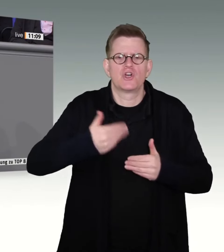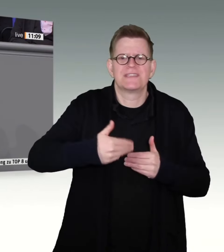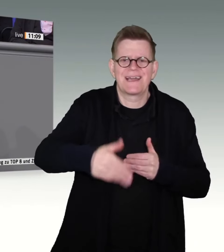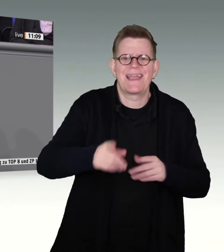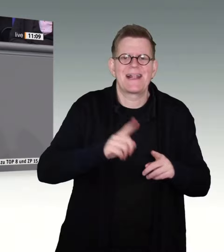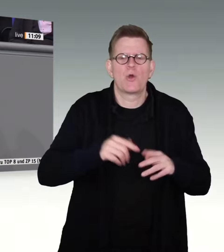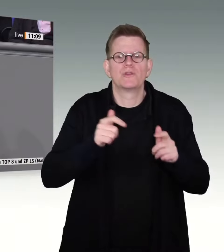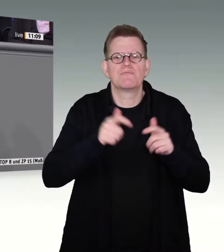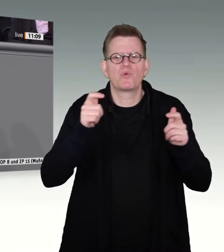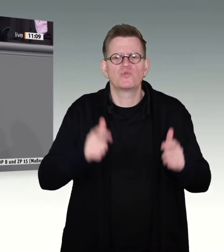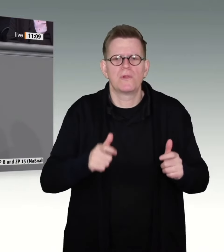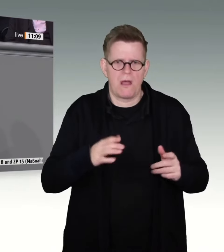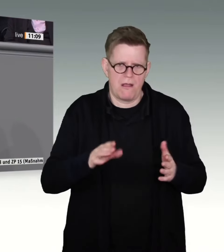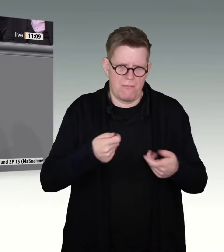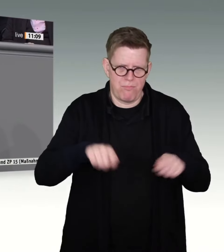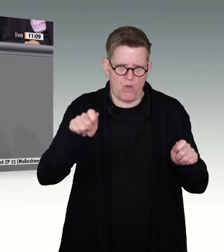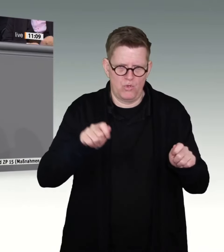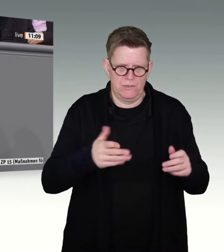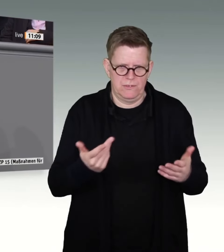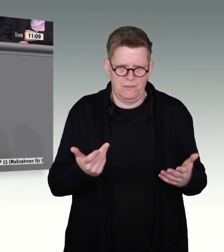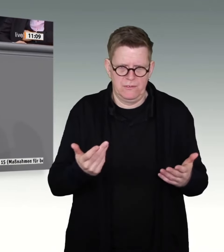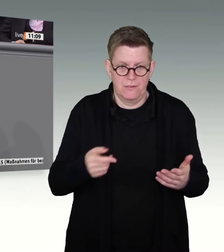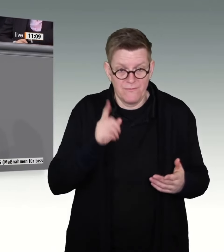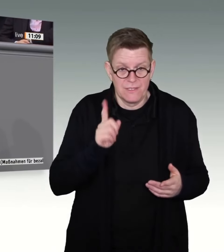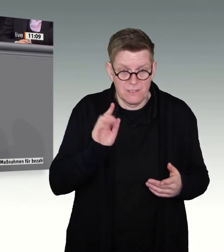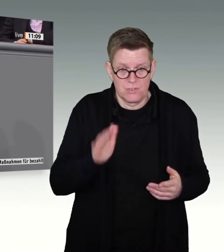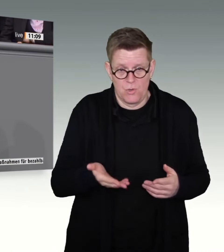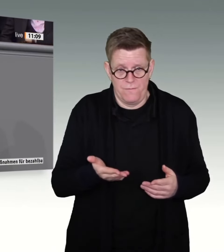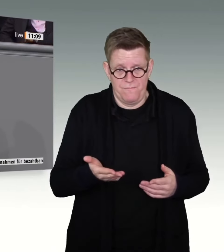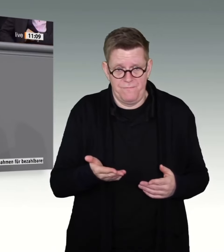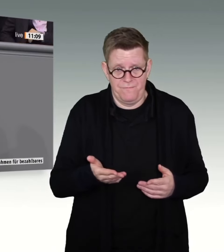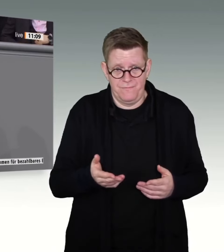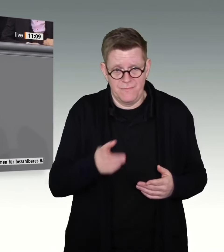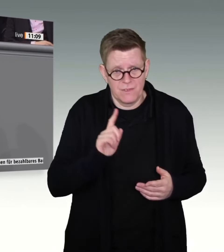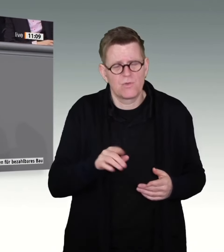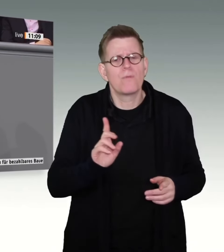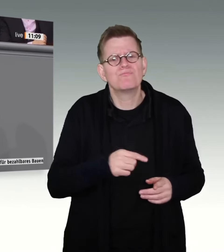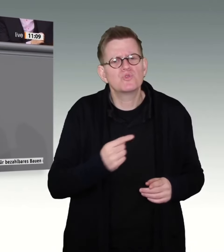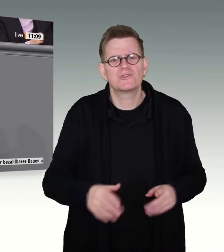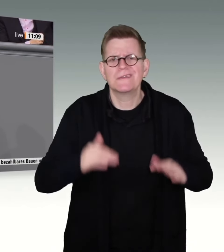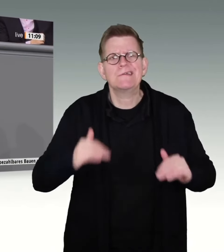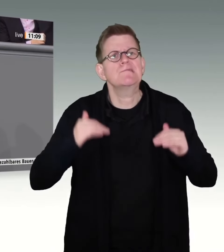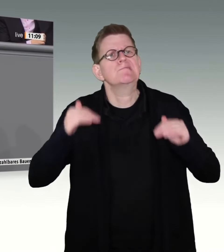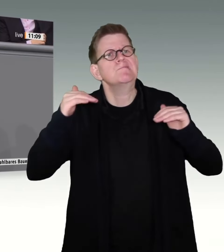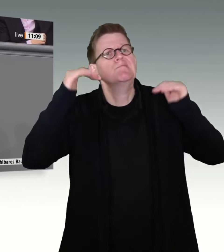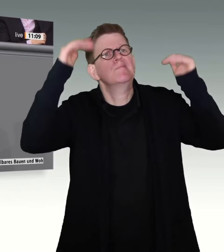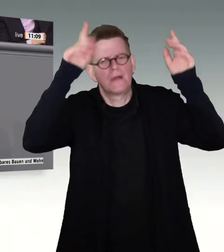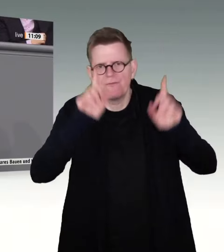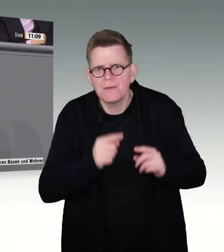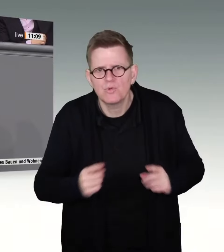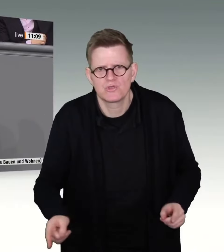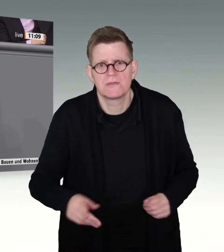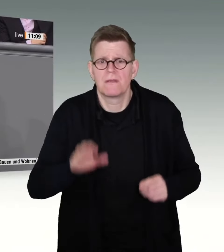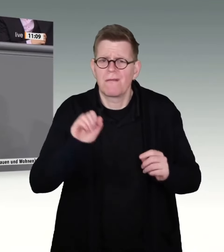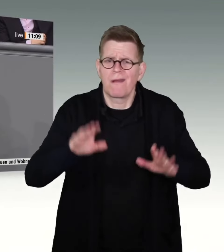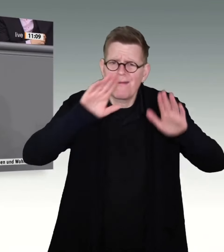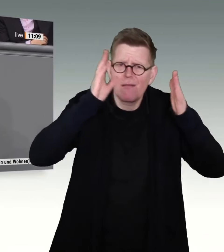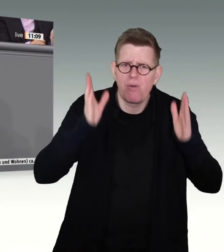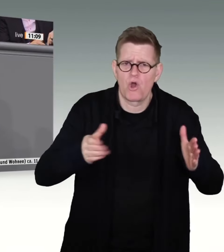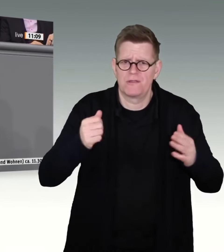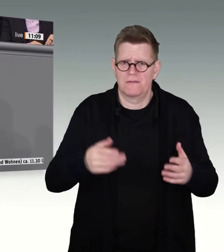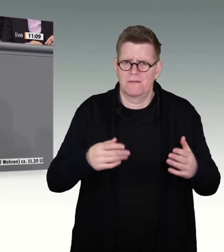nicht die Platte 2.0. Wir haben es im Bundesbau auch selber bewiesen. Es können ansehnliche, qualitativ hochwertige Gebäude sein. Wir